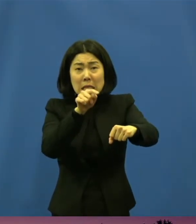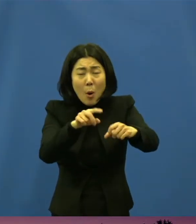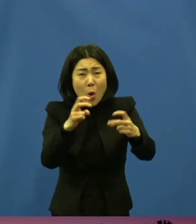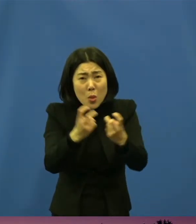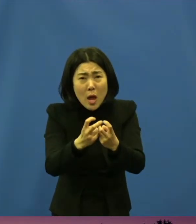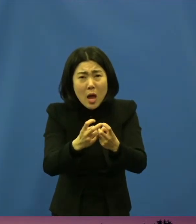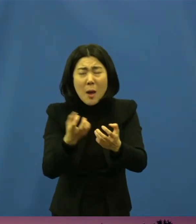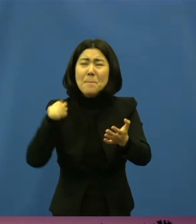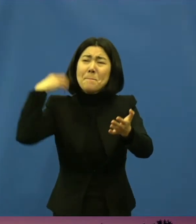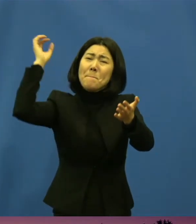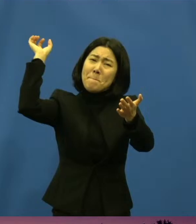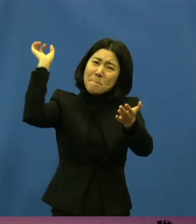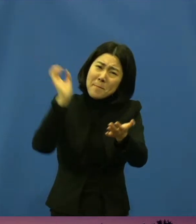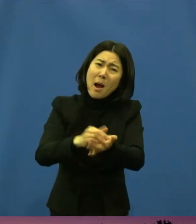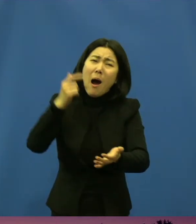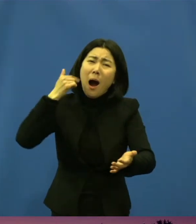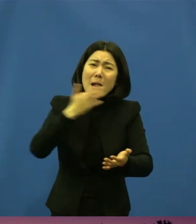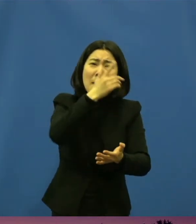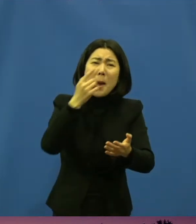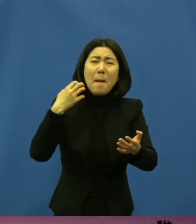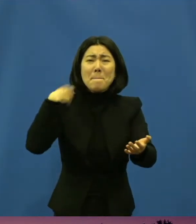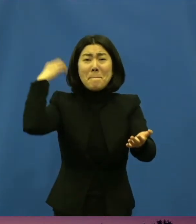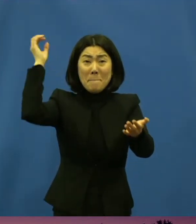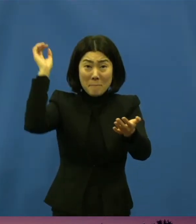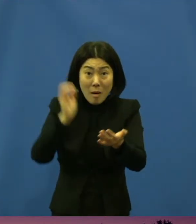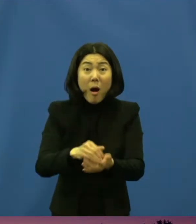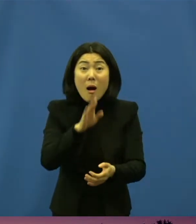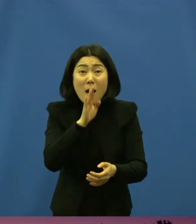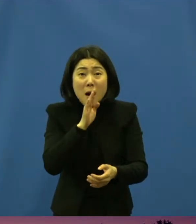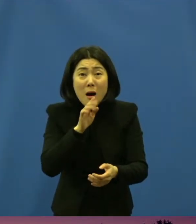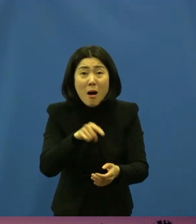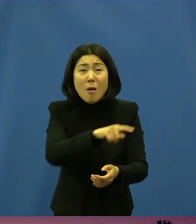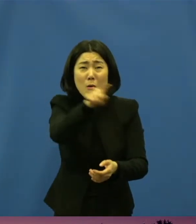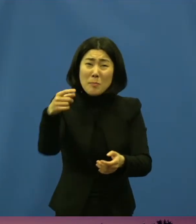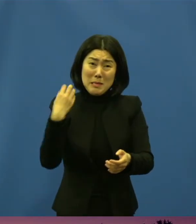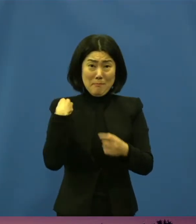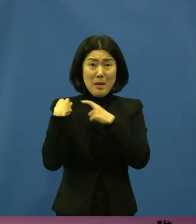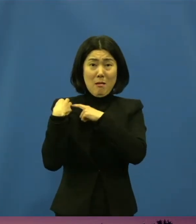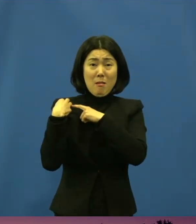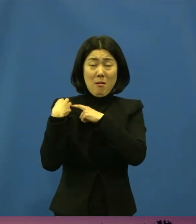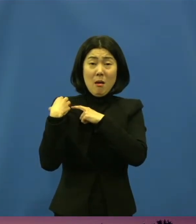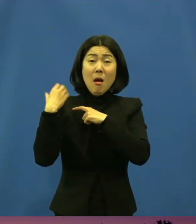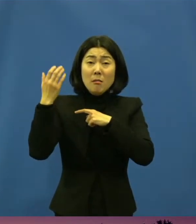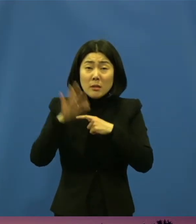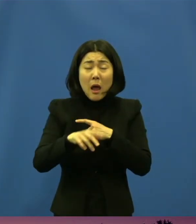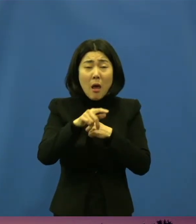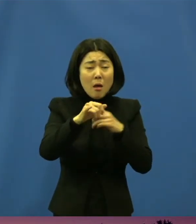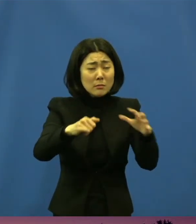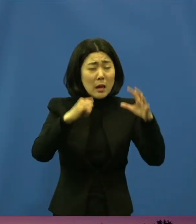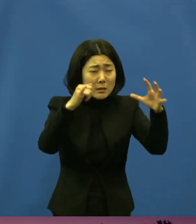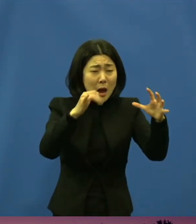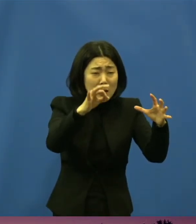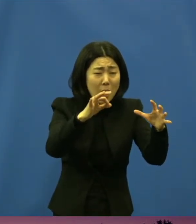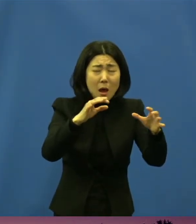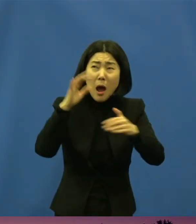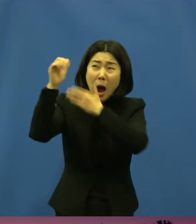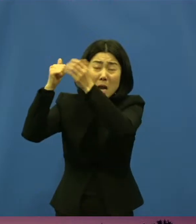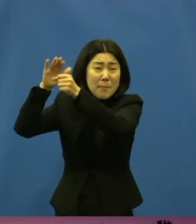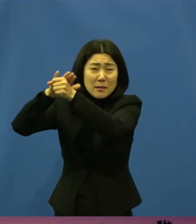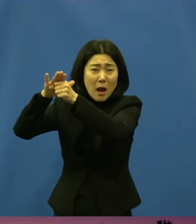근데 그것을 쾌락으로 바꿔버린 거예요. 너무도 얄팍한, 그죠?